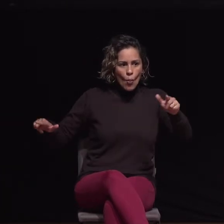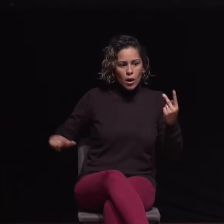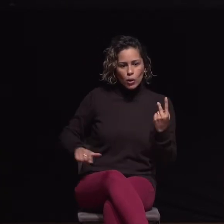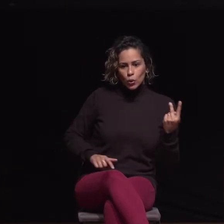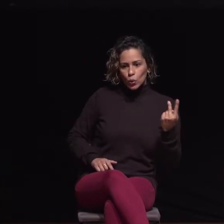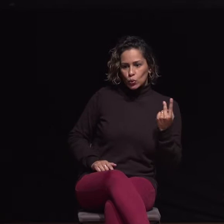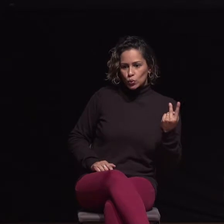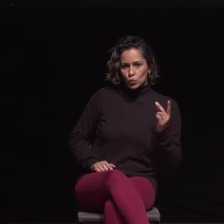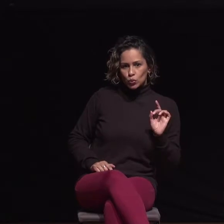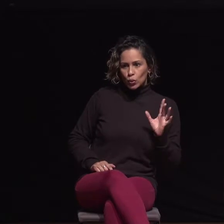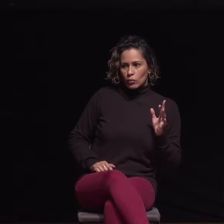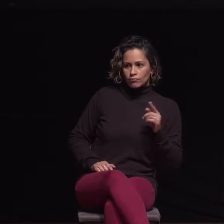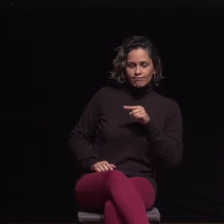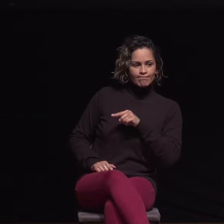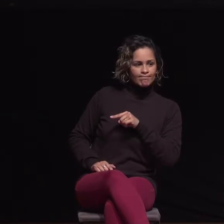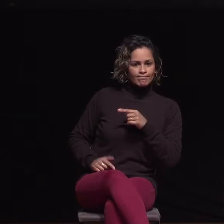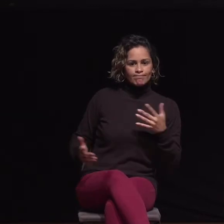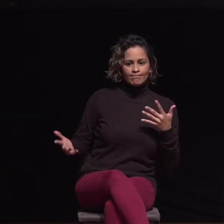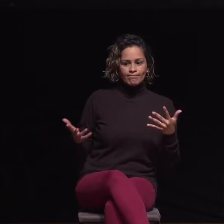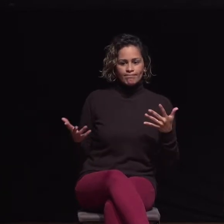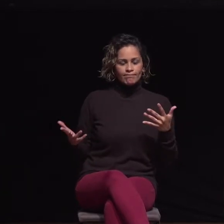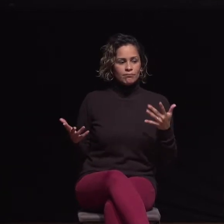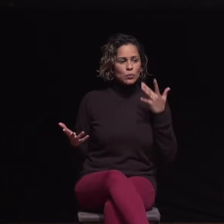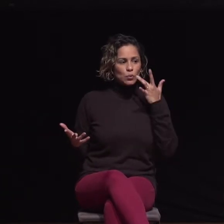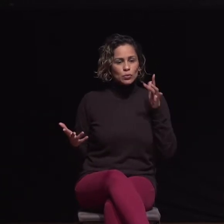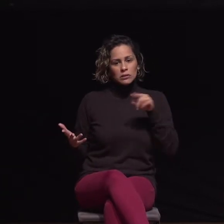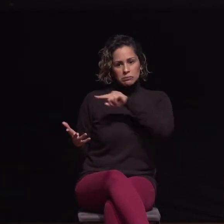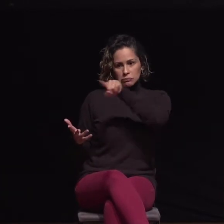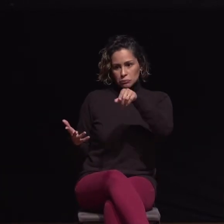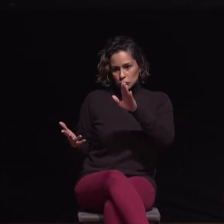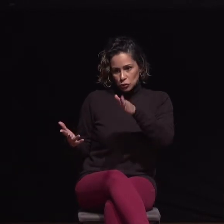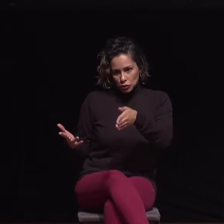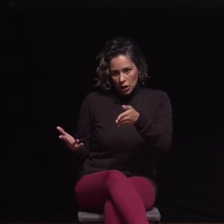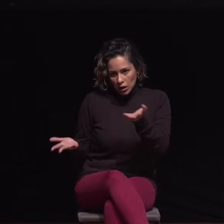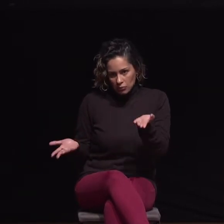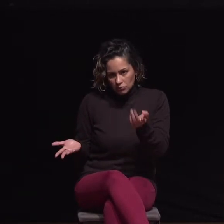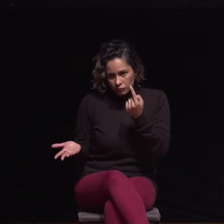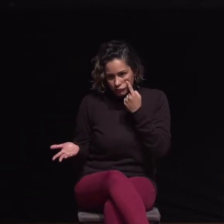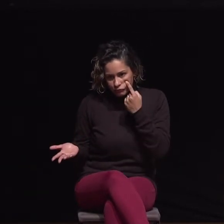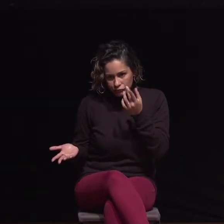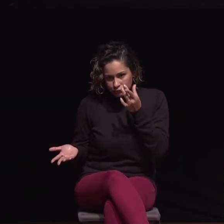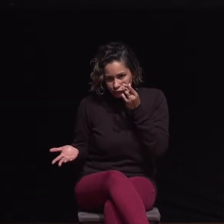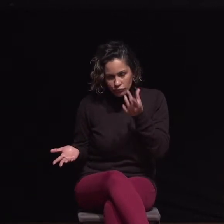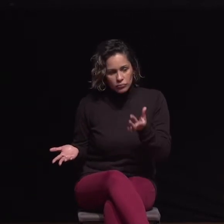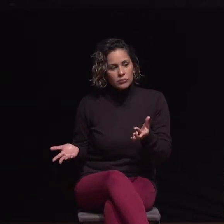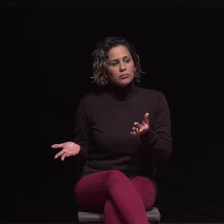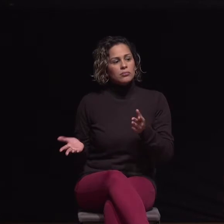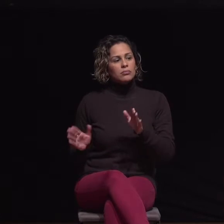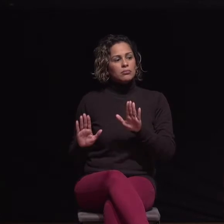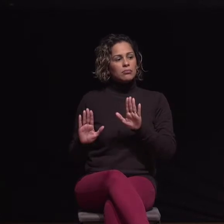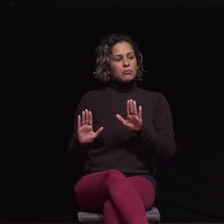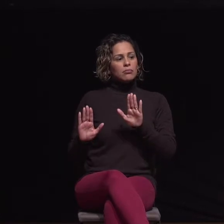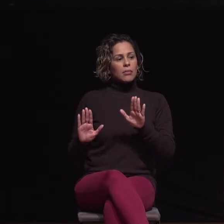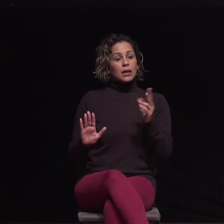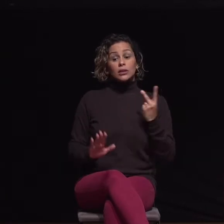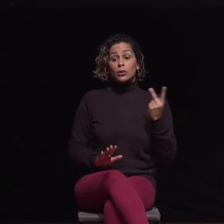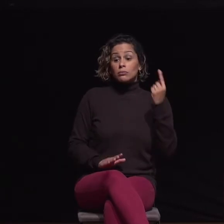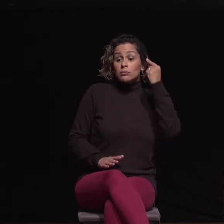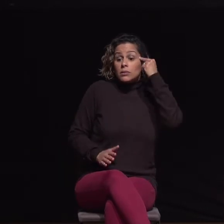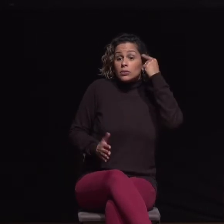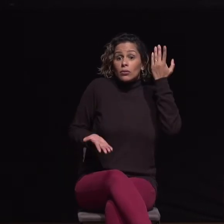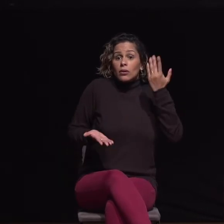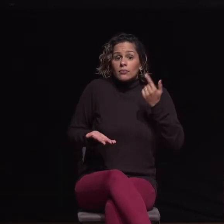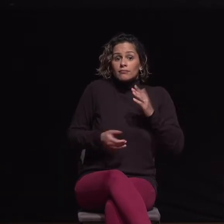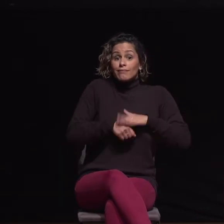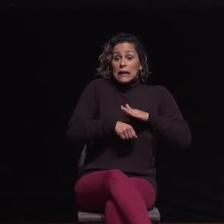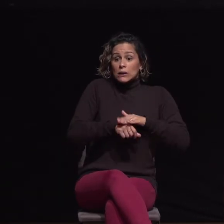situação. Eu não sei se algum de vocês já presenciaram algo parecido, mas a dúvida que sempre vem na nossa cabeça é o que a gente faz